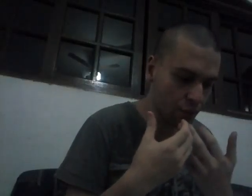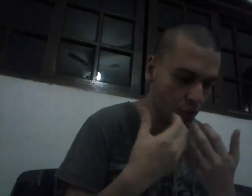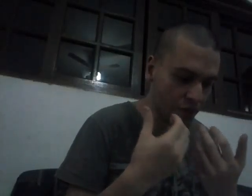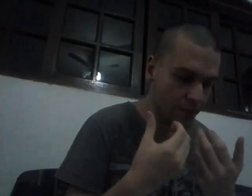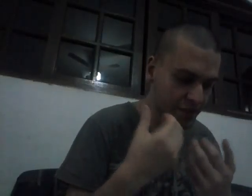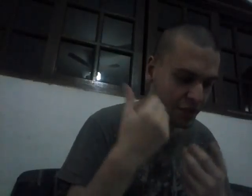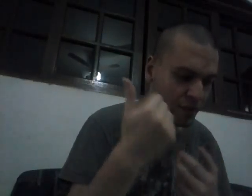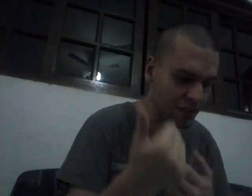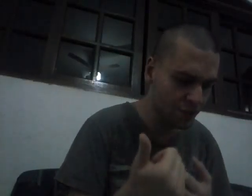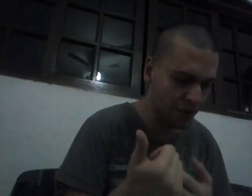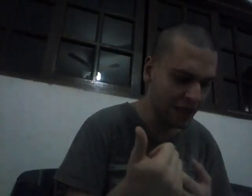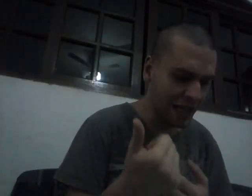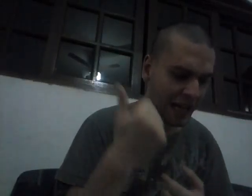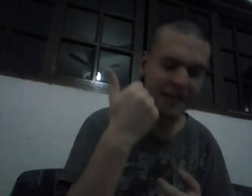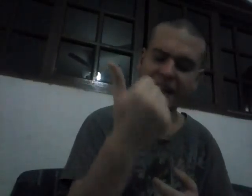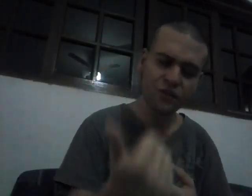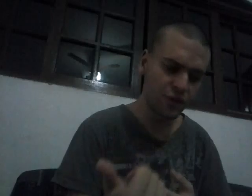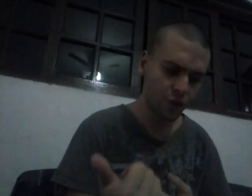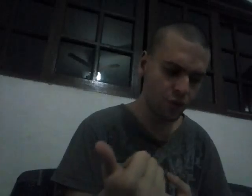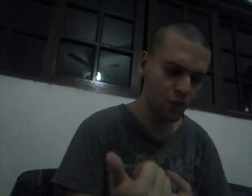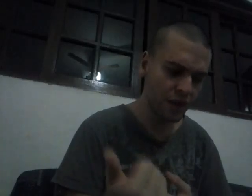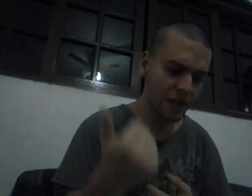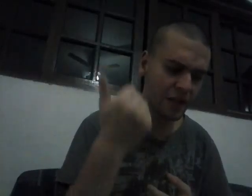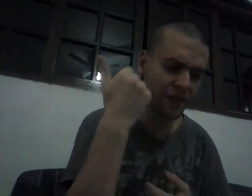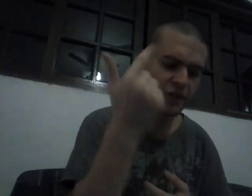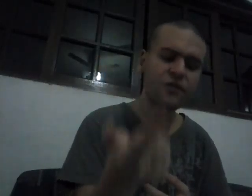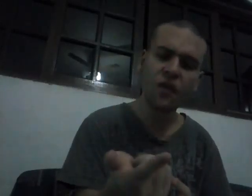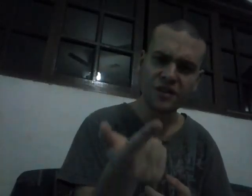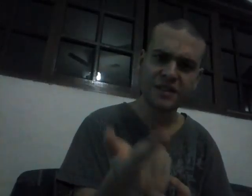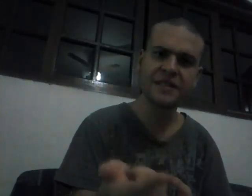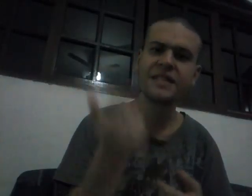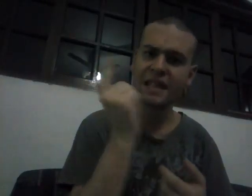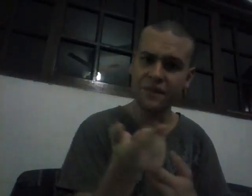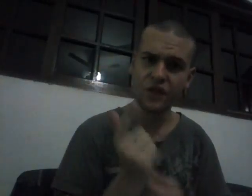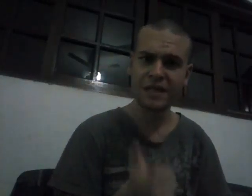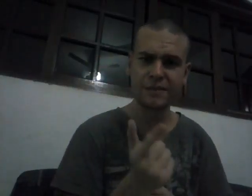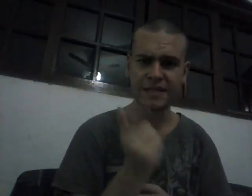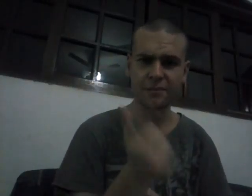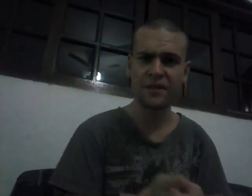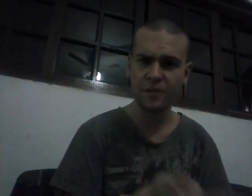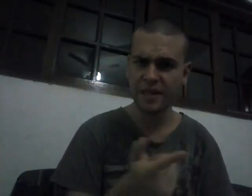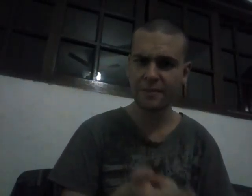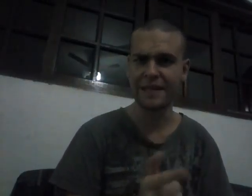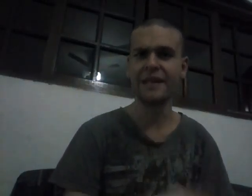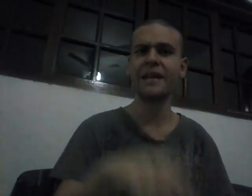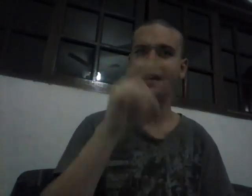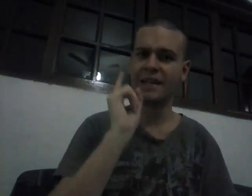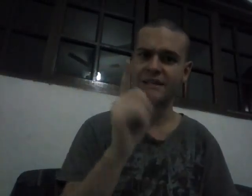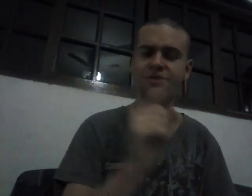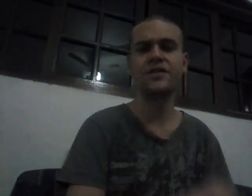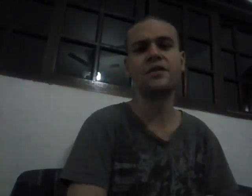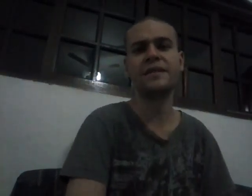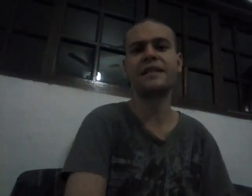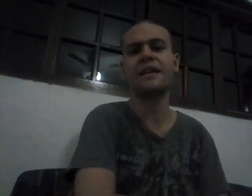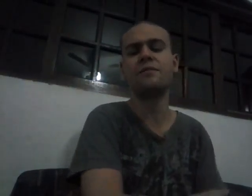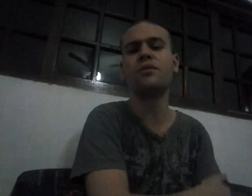ou um filme. Eu acho que é um livro. A Guerra do Fogo e Vendo Vozes. E tem filme, adaptação para filme também. Esses dois filmes retratam